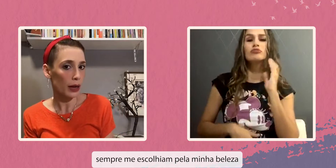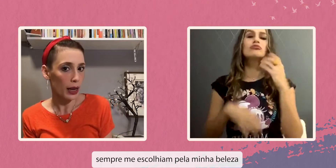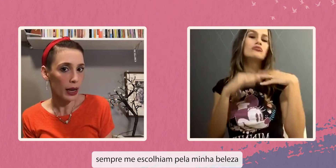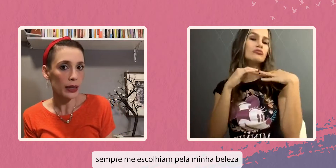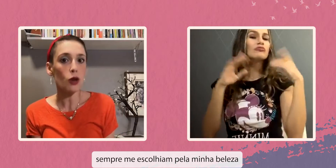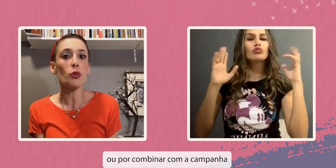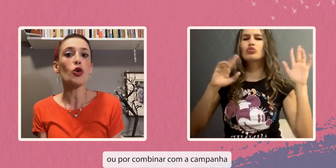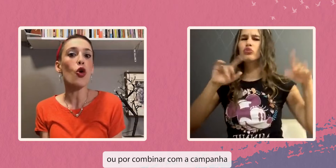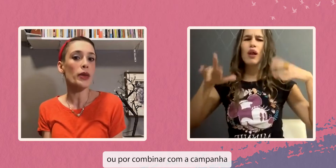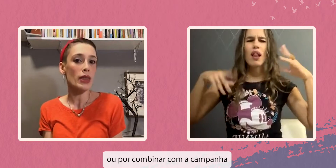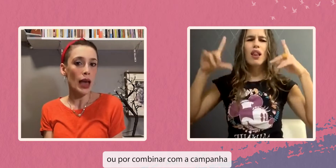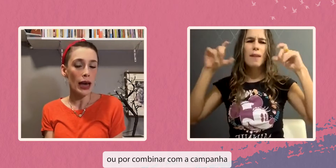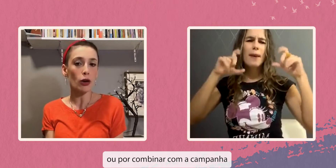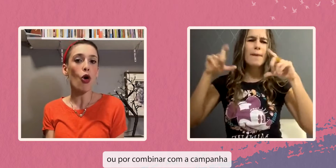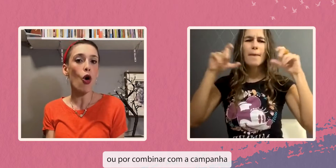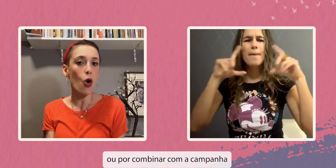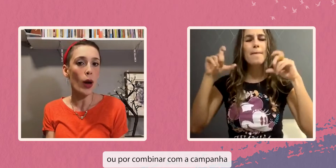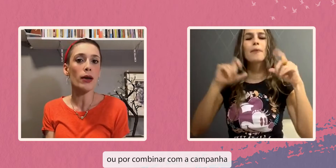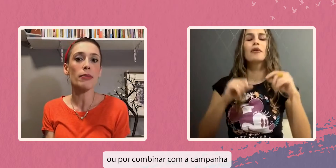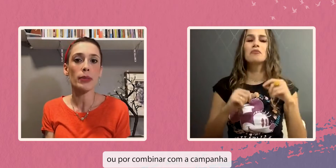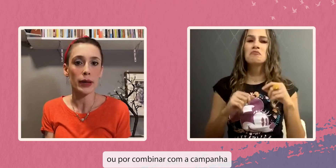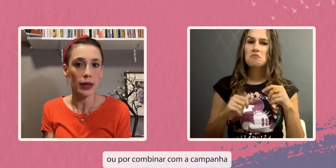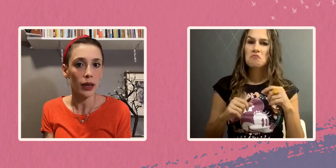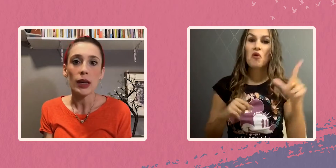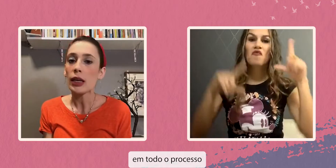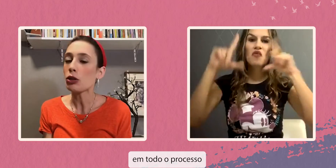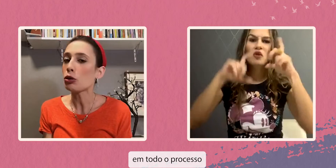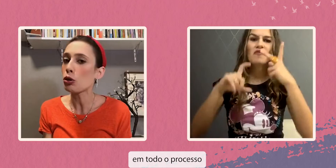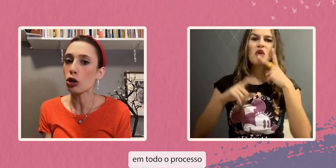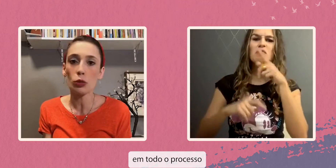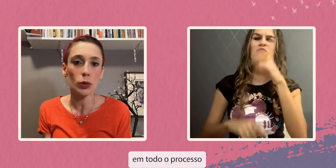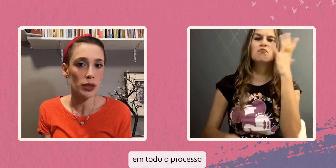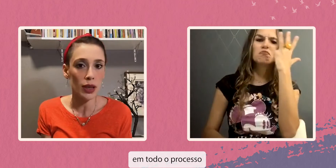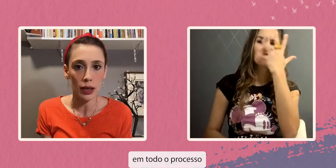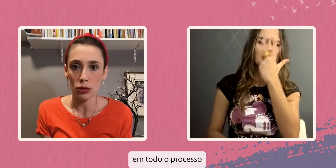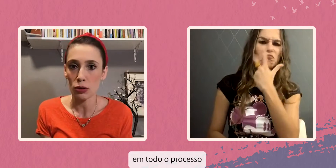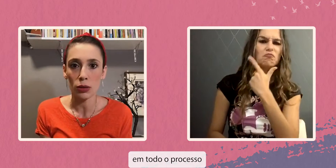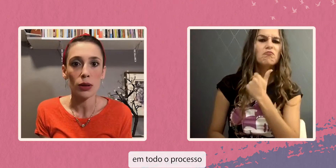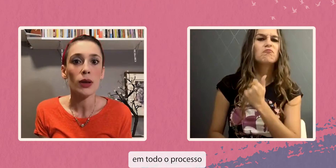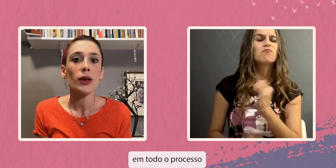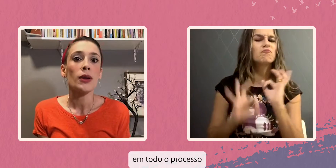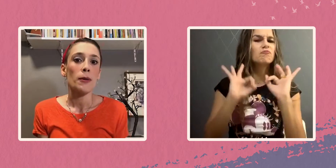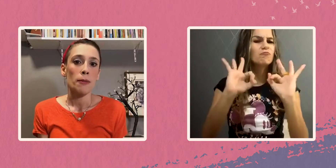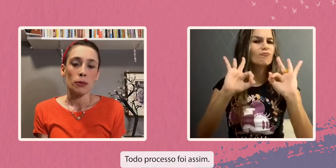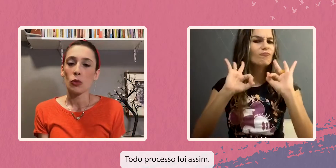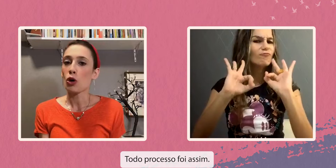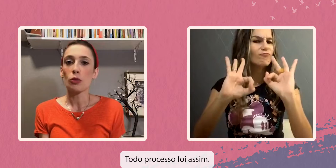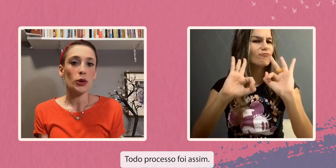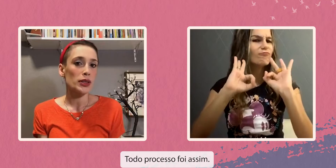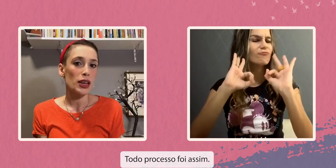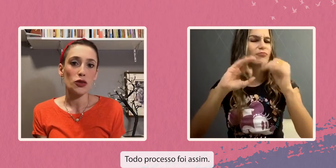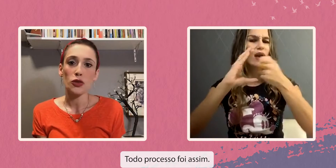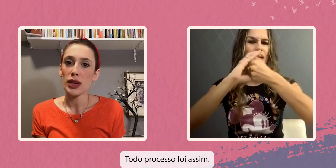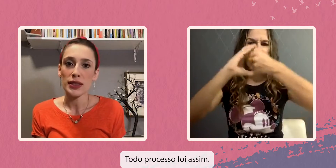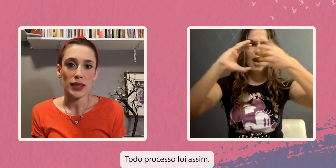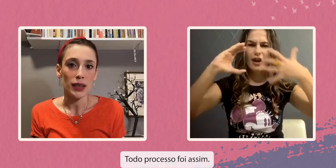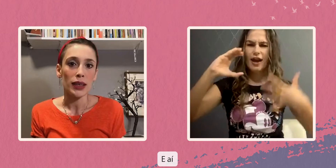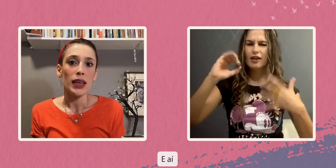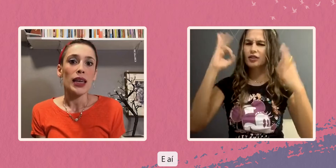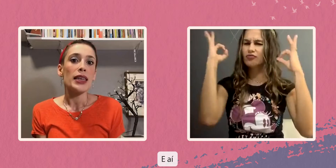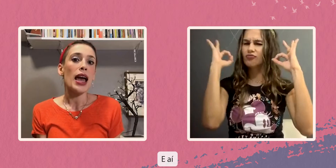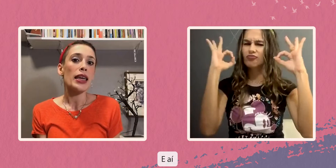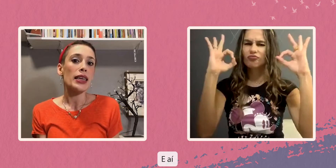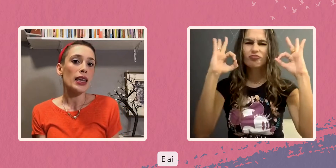minha beleza ou por combinar com a campanha. Em todo o processo. Todo o processo foi